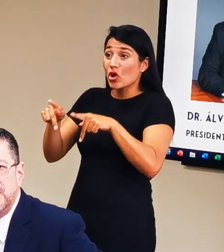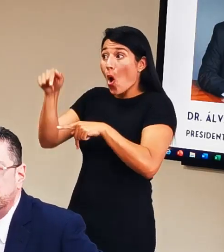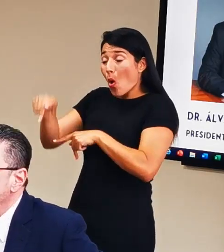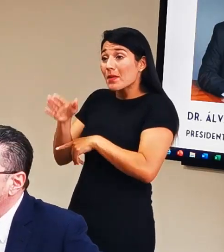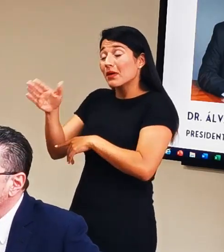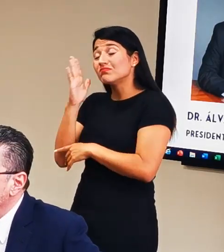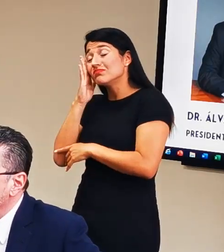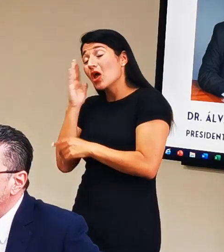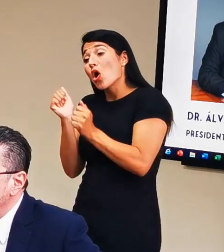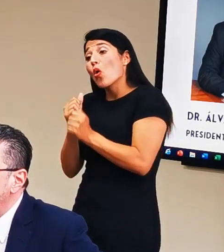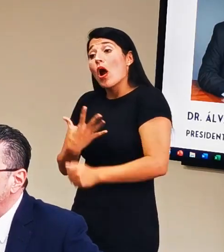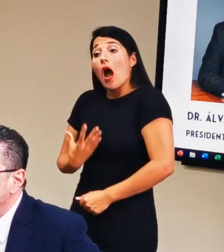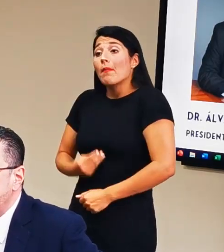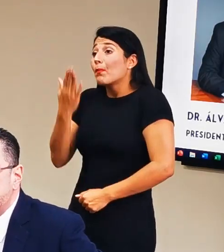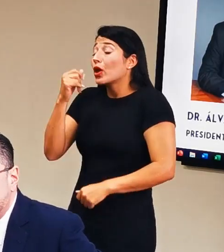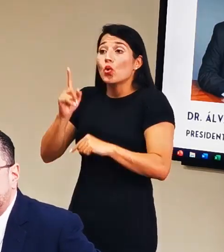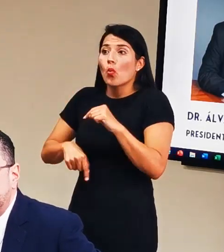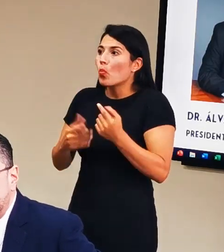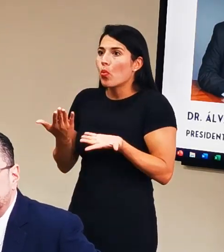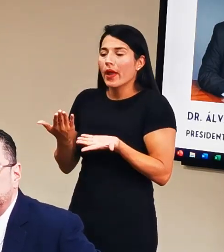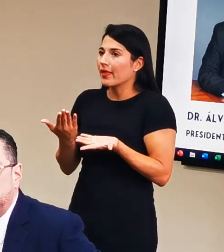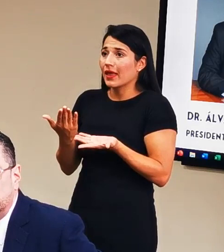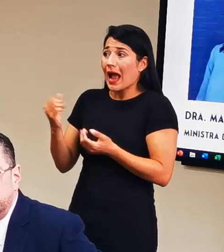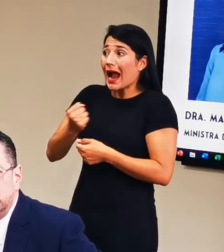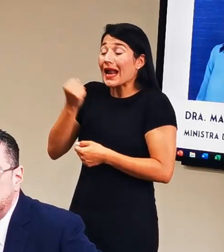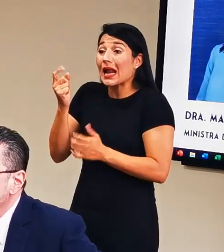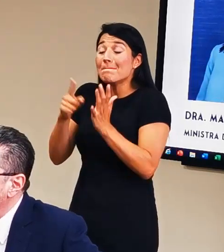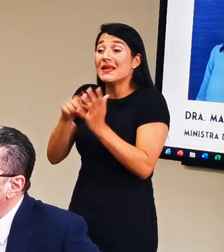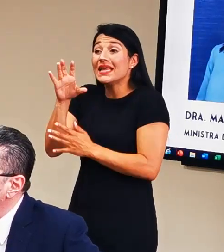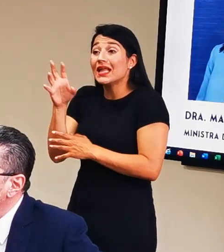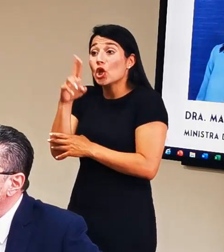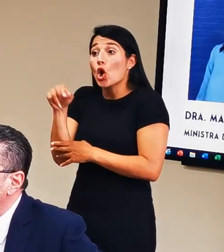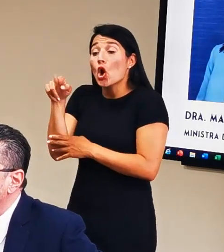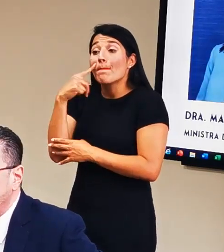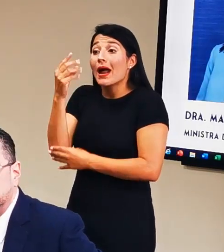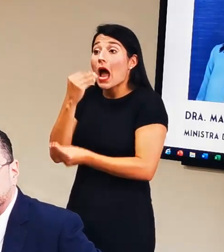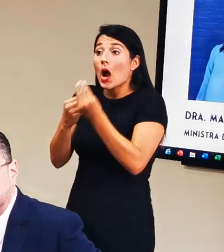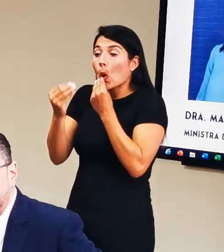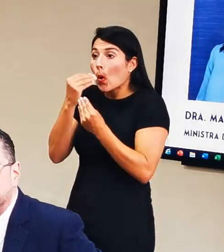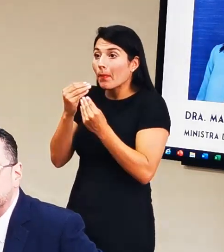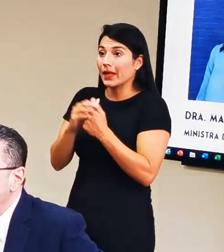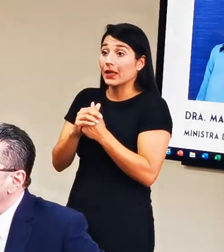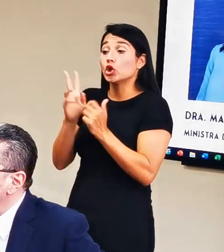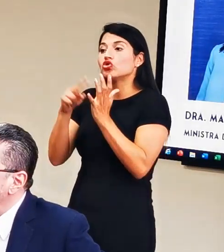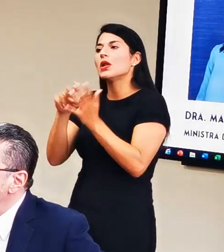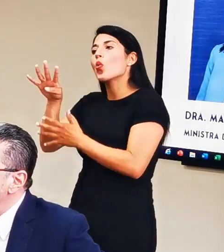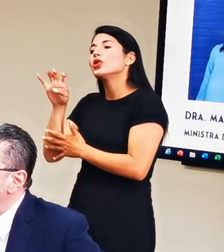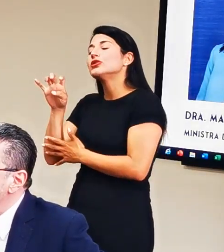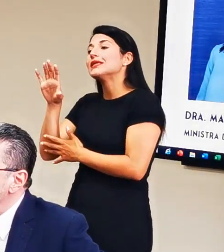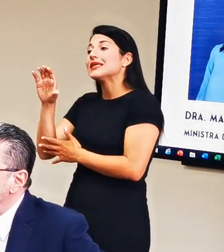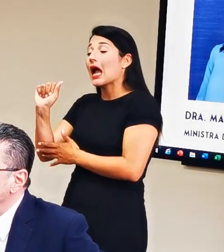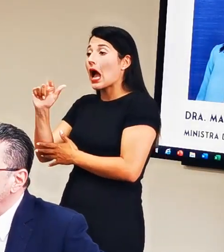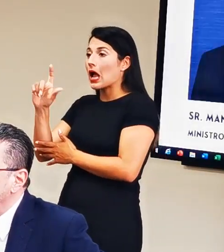hoy con hambre porque no van a poder coger 1.500 colones para comerse 2.400 calorías.